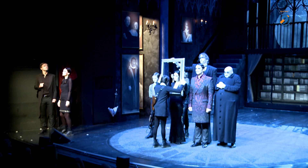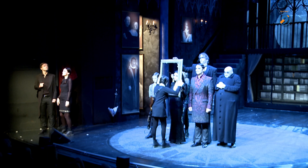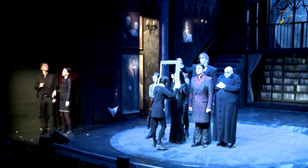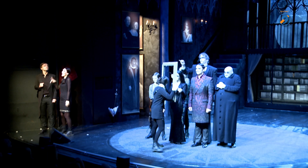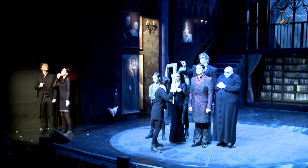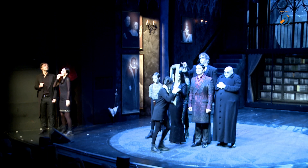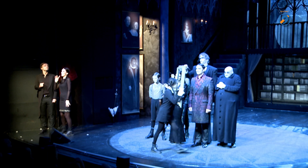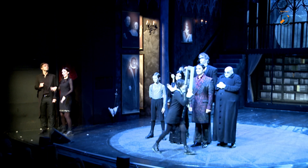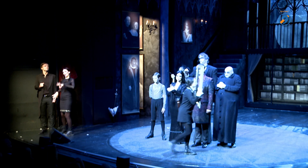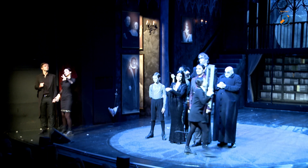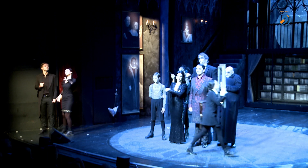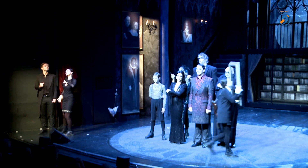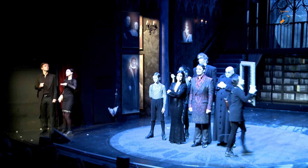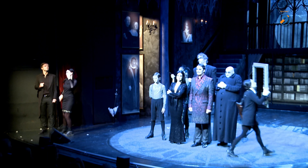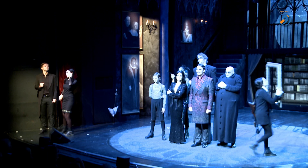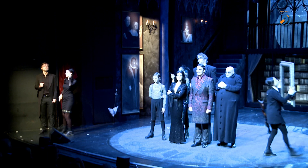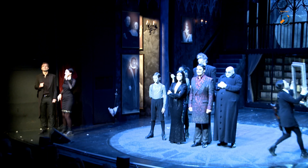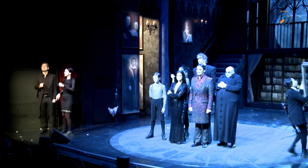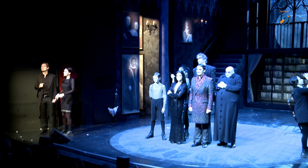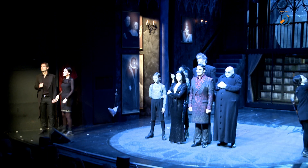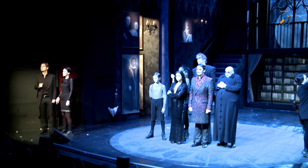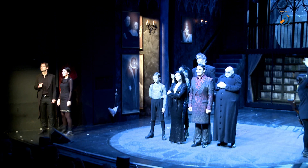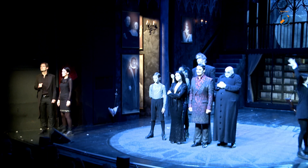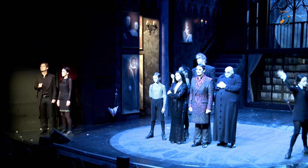Anju? Edešem.